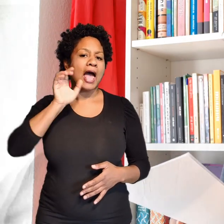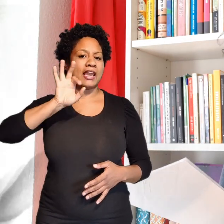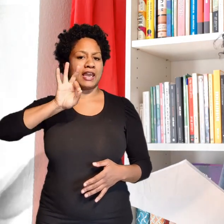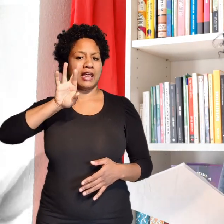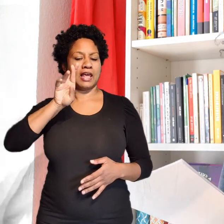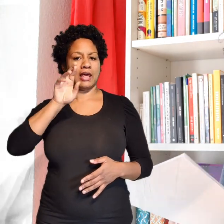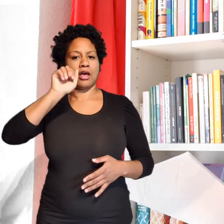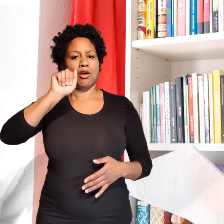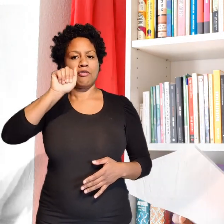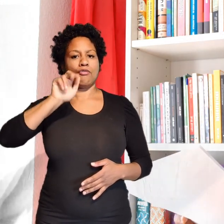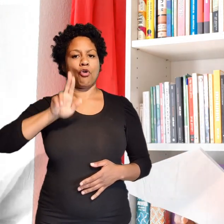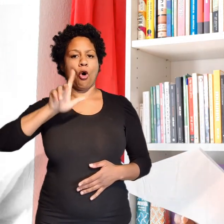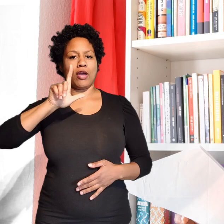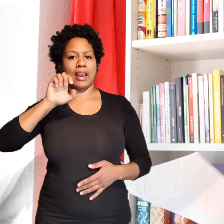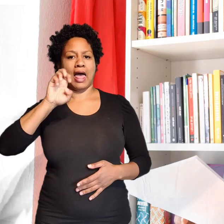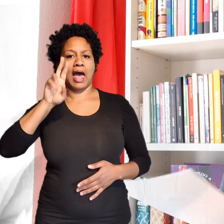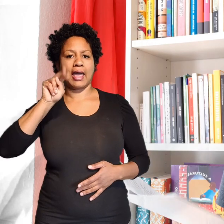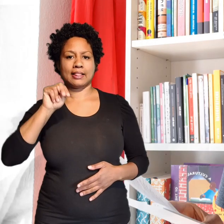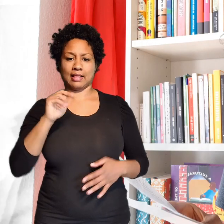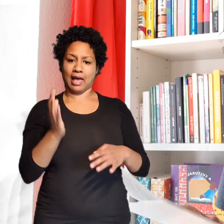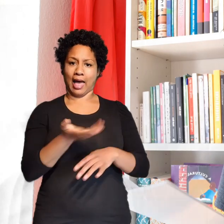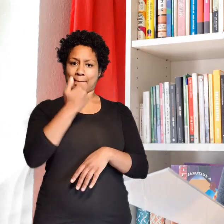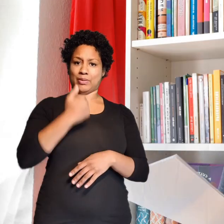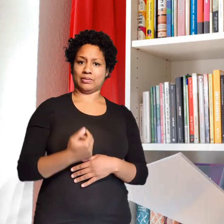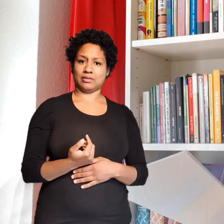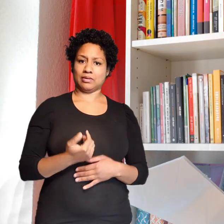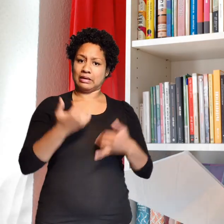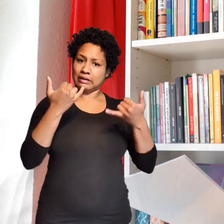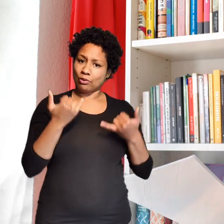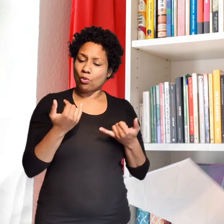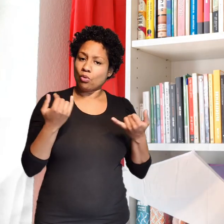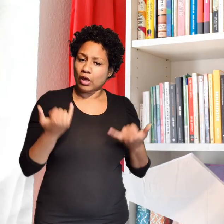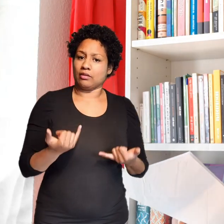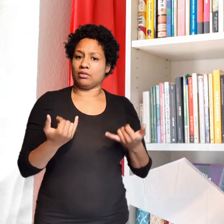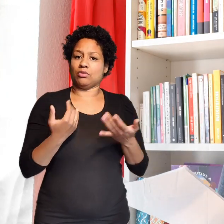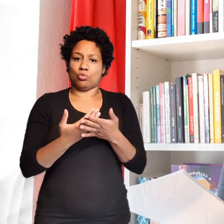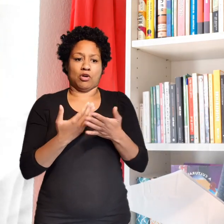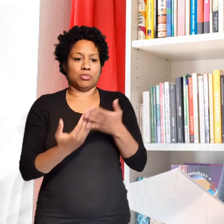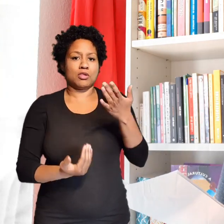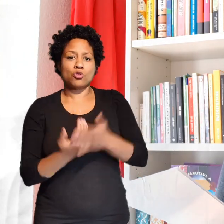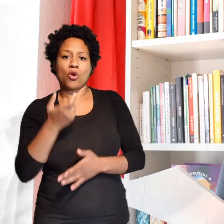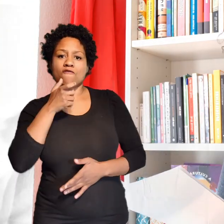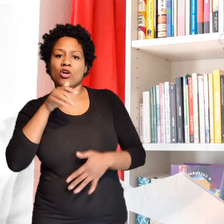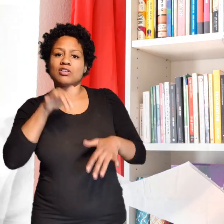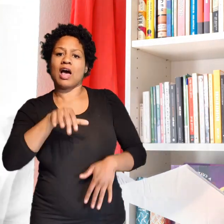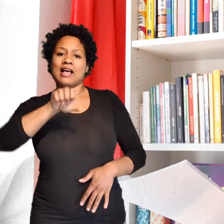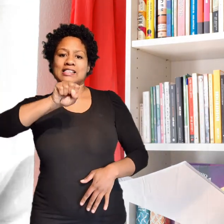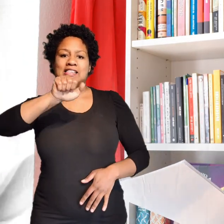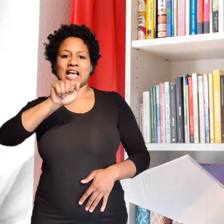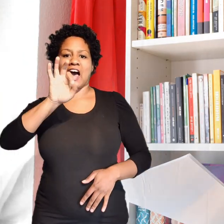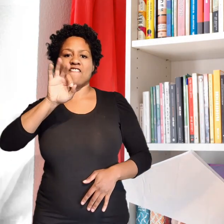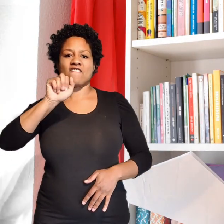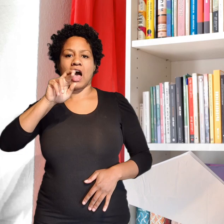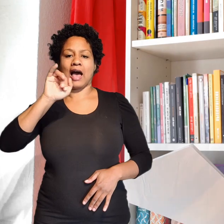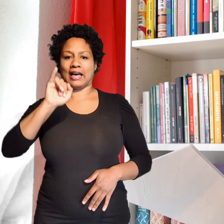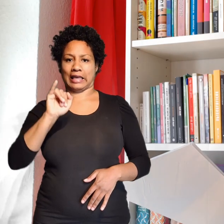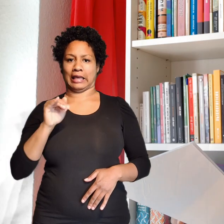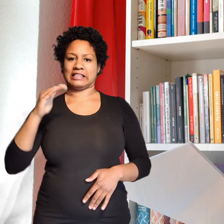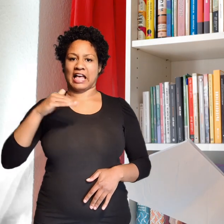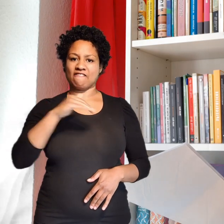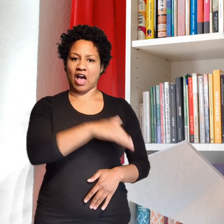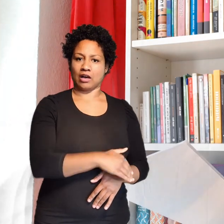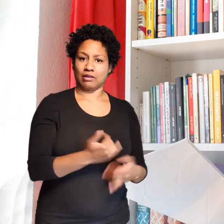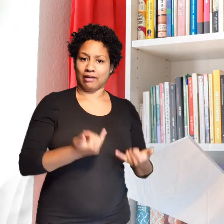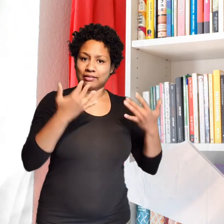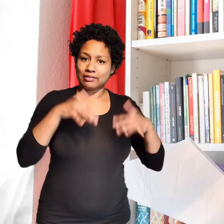wie Safari willkommen zu heißen, ist stark genug, um weitere Upgrades zu verkraften. Oder zumindest, um